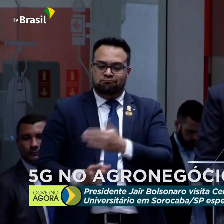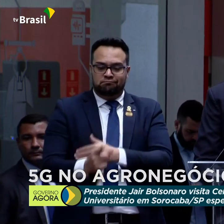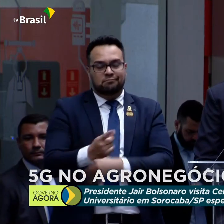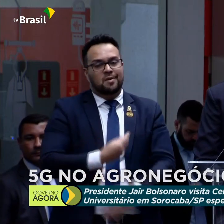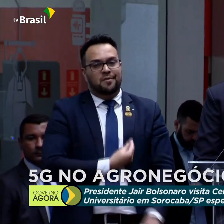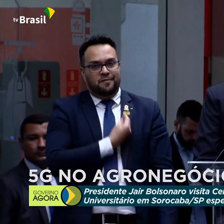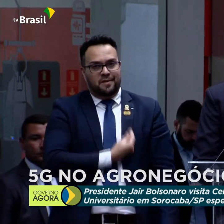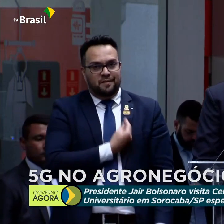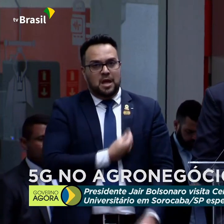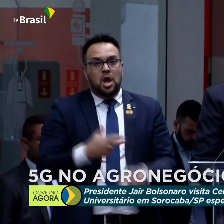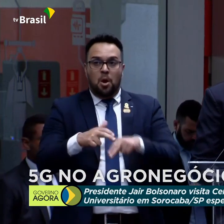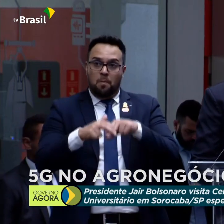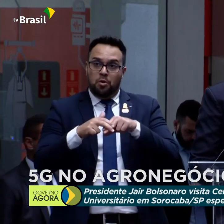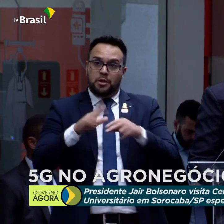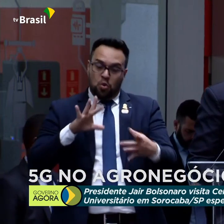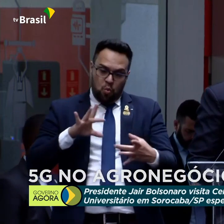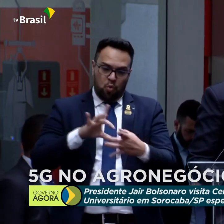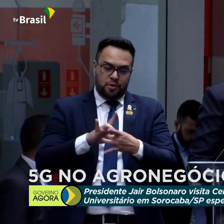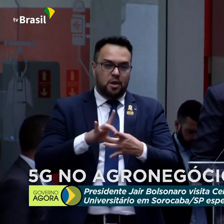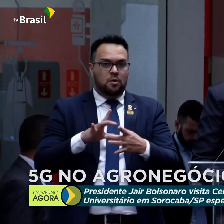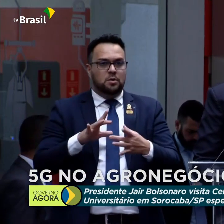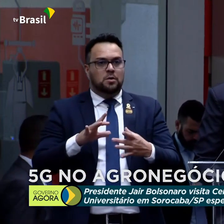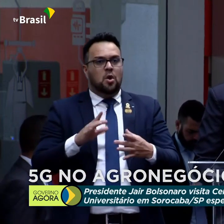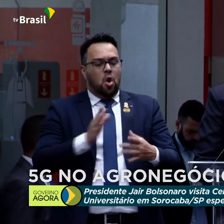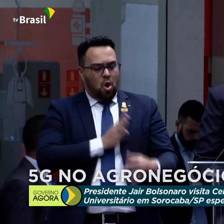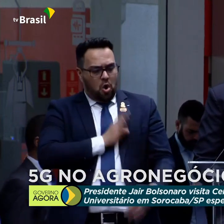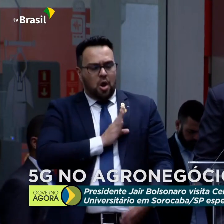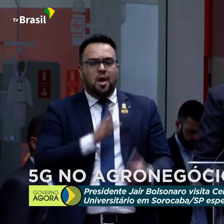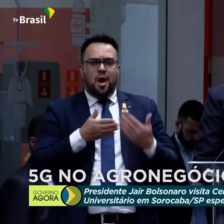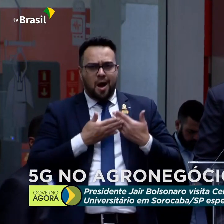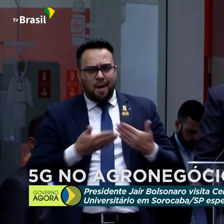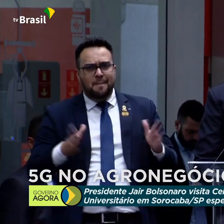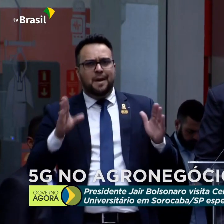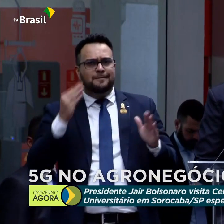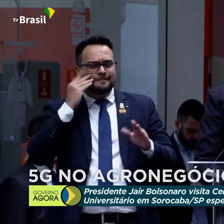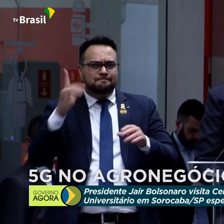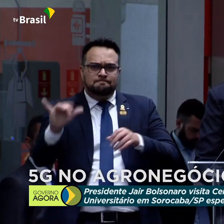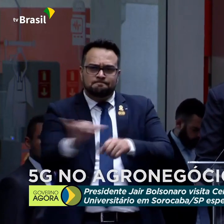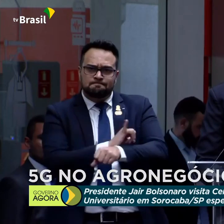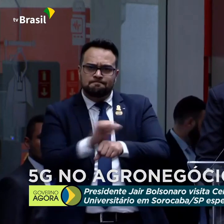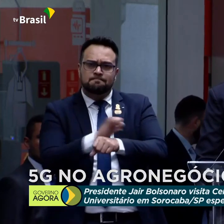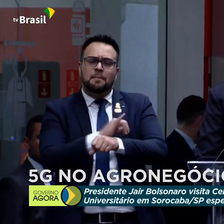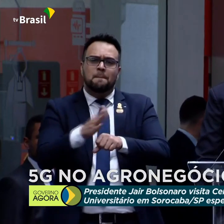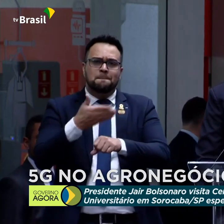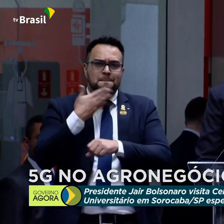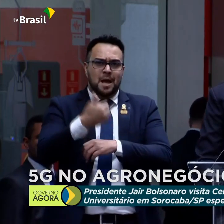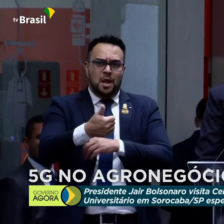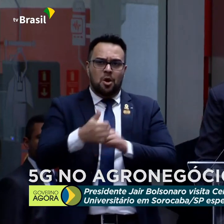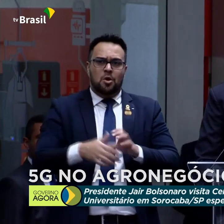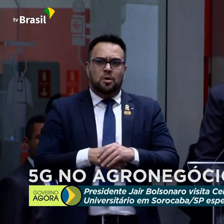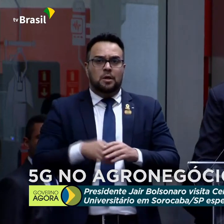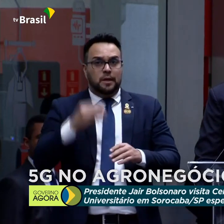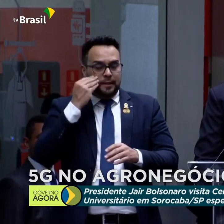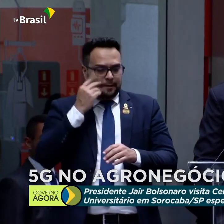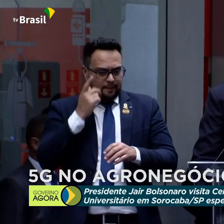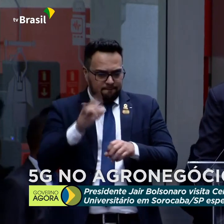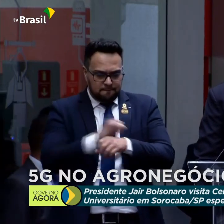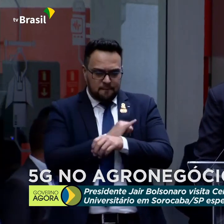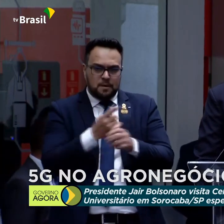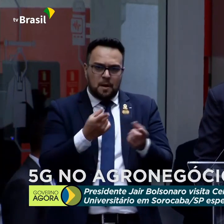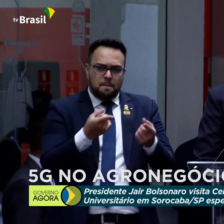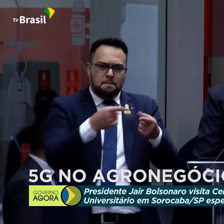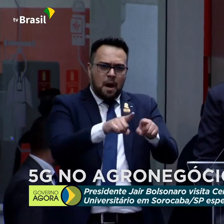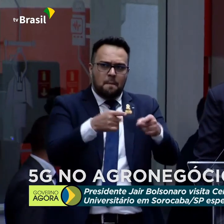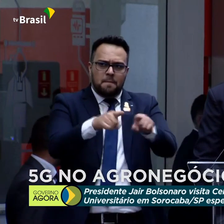Essa união, essa forma de trabalhar, com o coração aberto, buscando o melhor, buscando